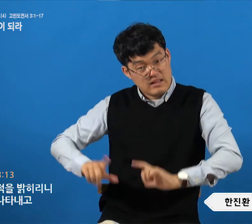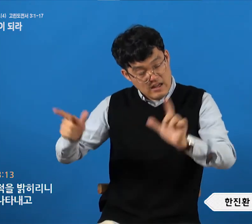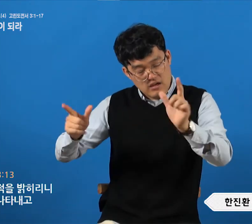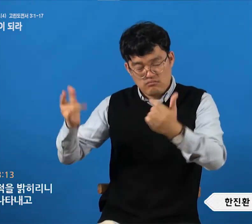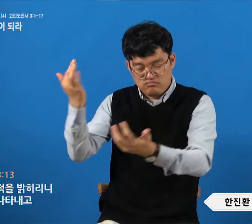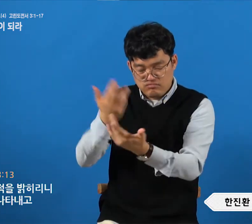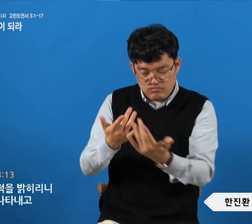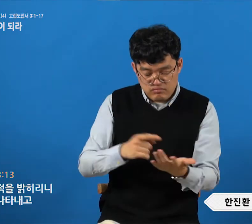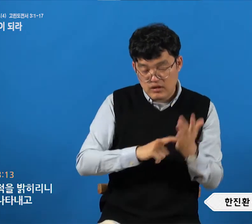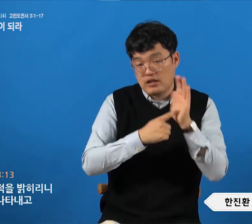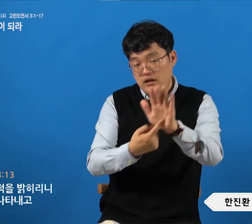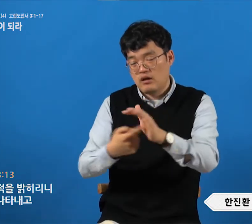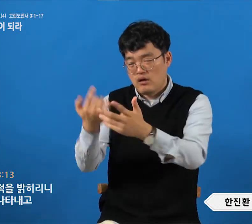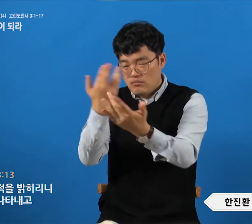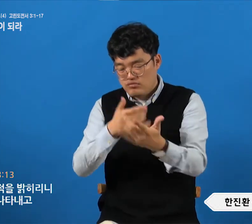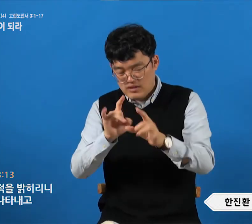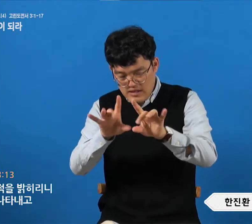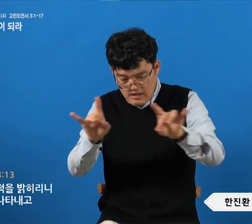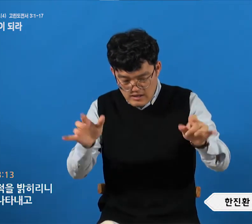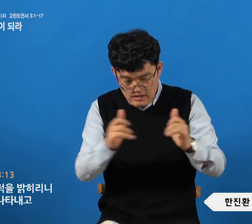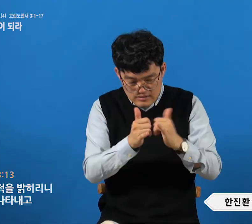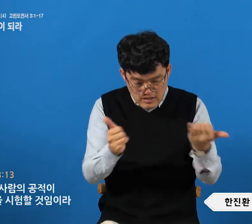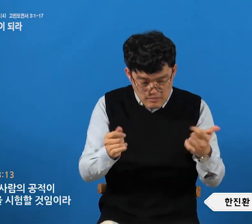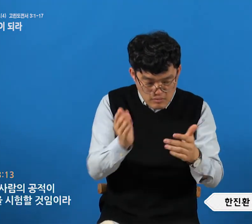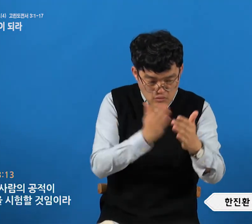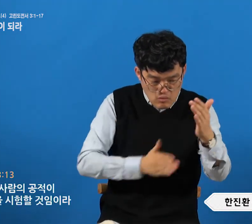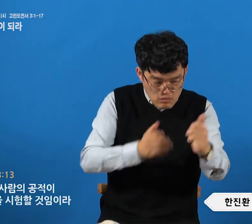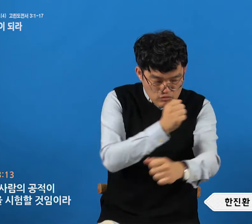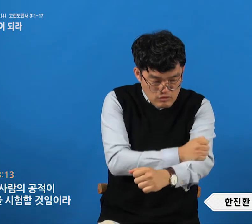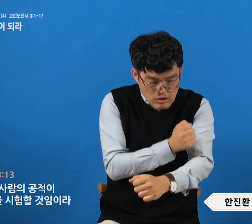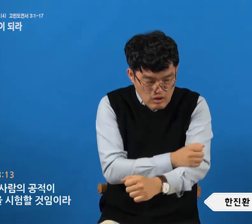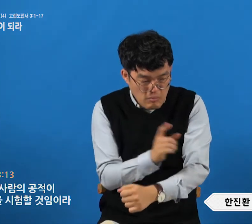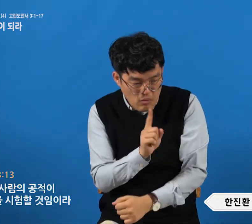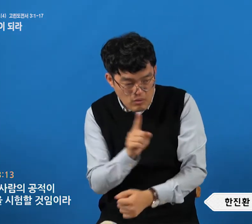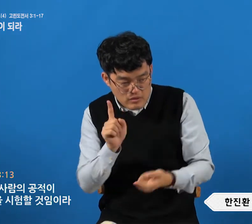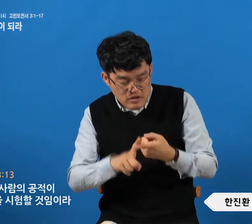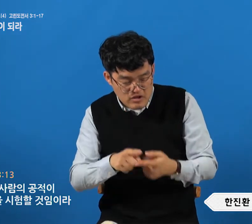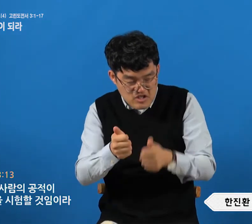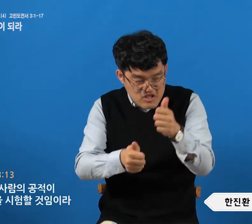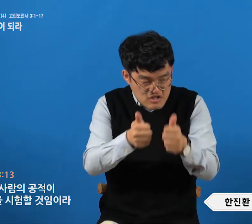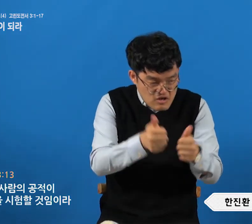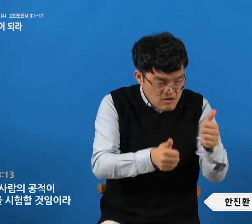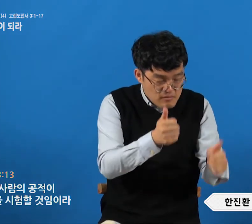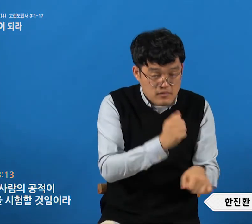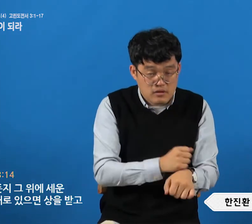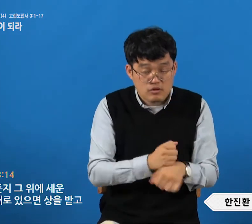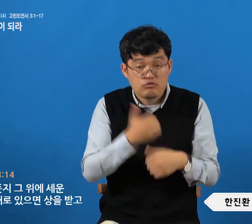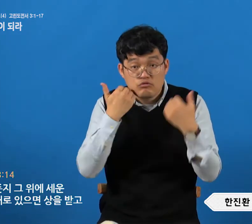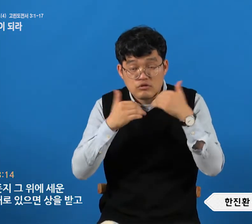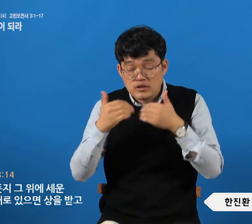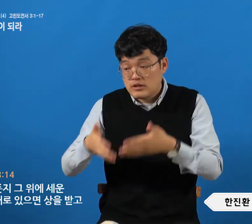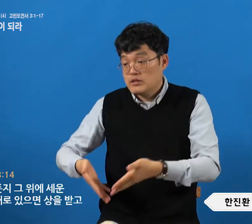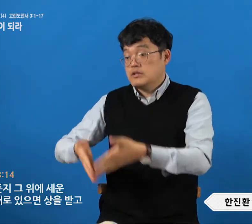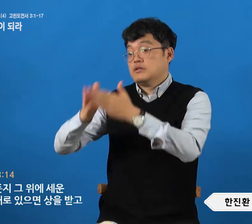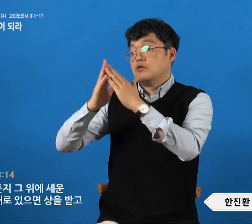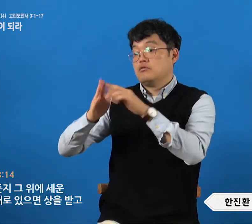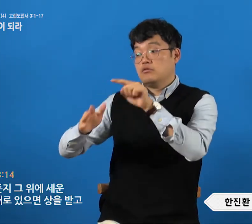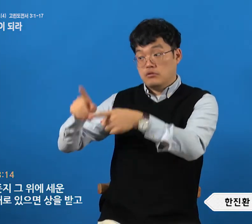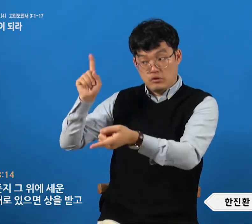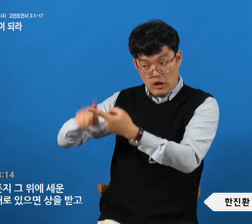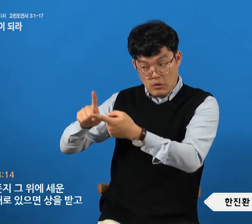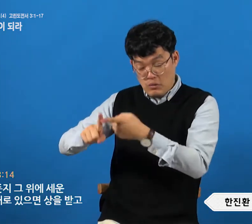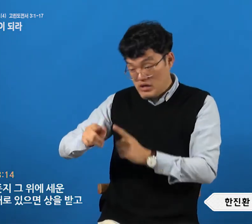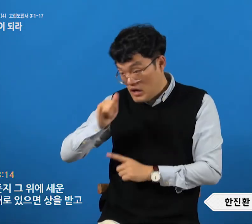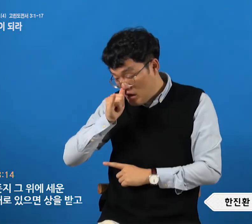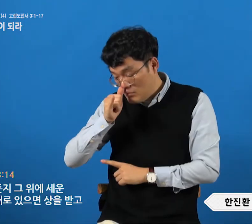이는 불로 나타내고 그 불이 각 사람의 공적이 어떠한 것을 시험할 것임이라. 만일 누구든지 그 위에 세운 공적이 그대로